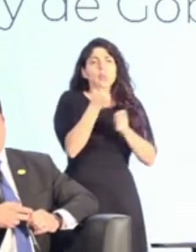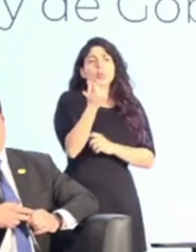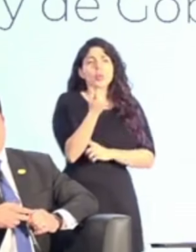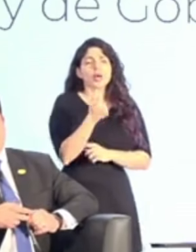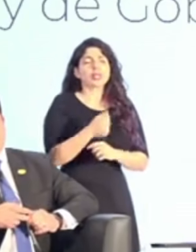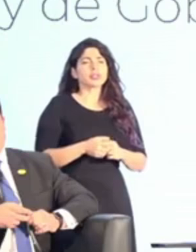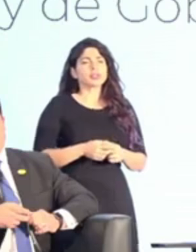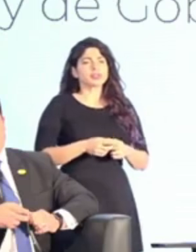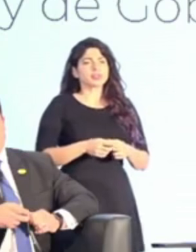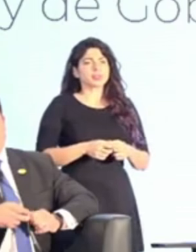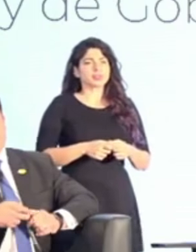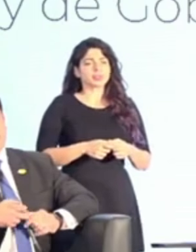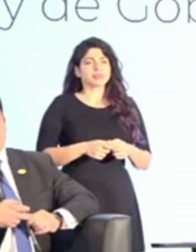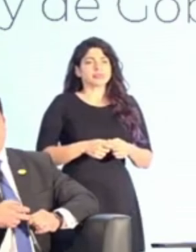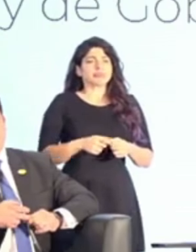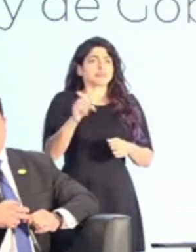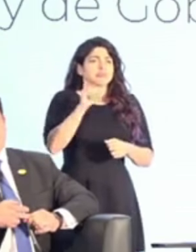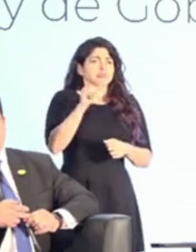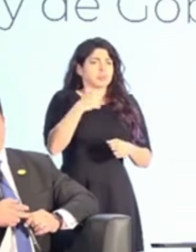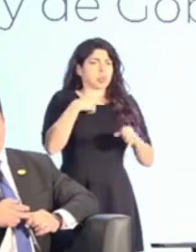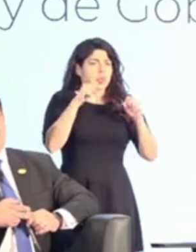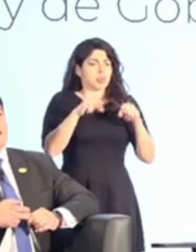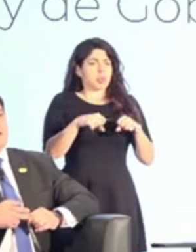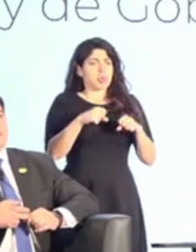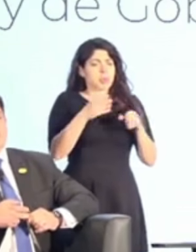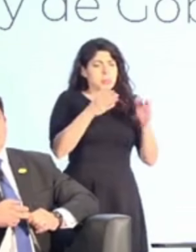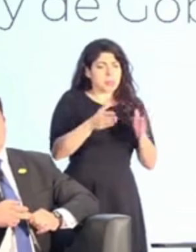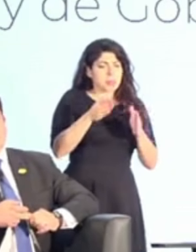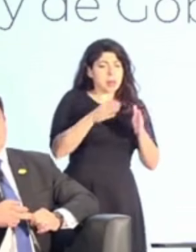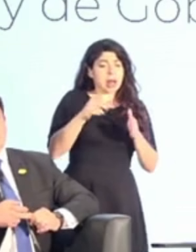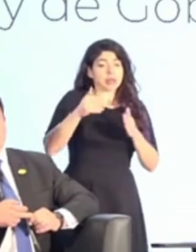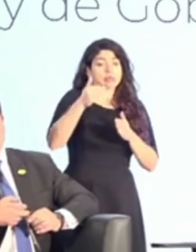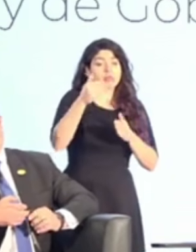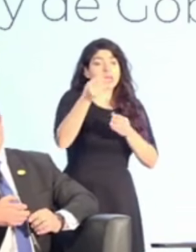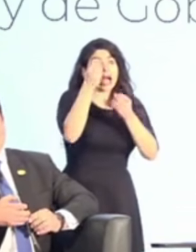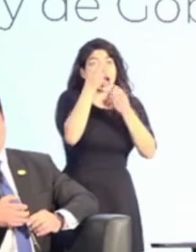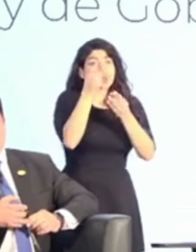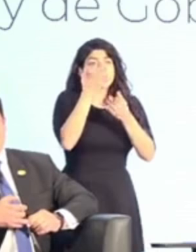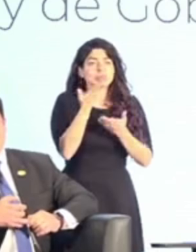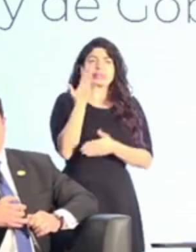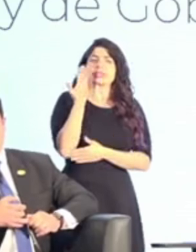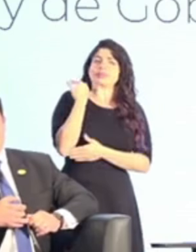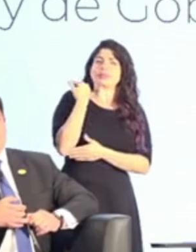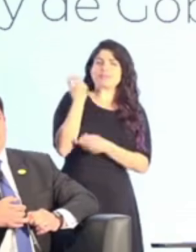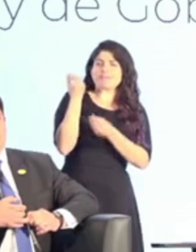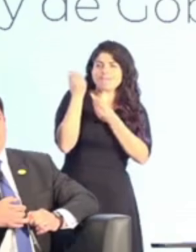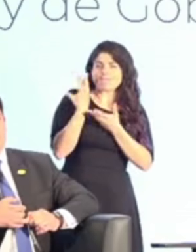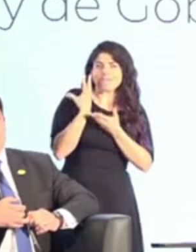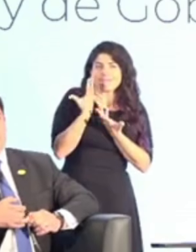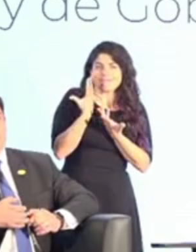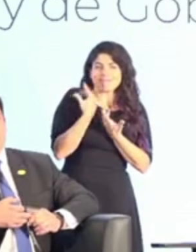específico. Yo podría también prever que esos anuncios aún son recientes como para hacer